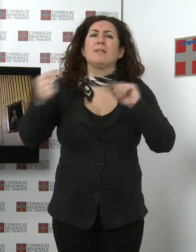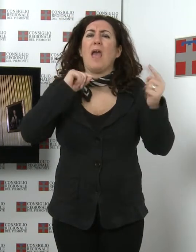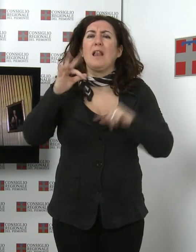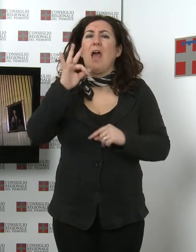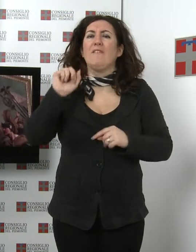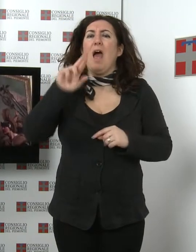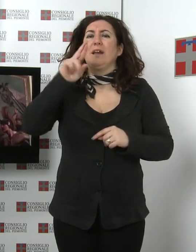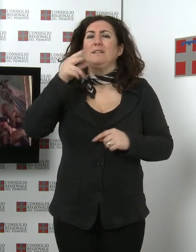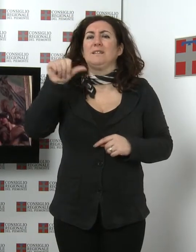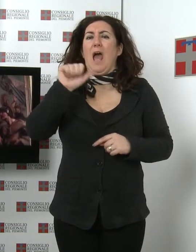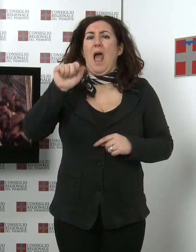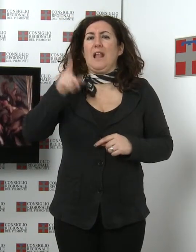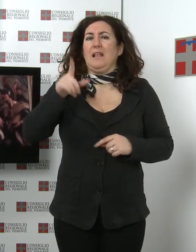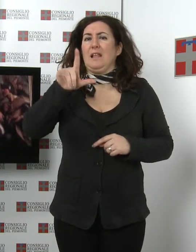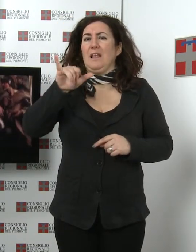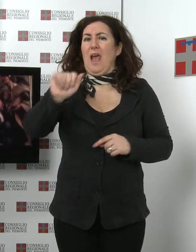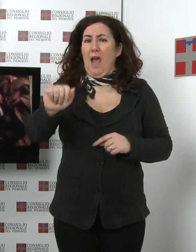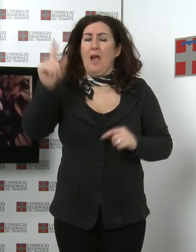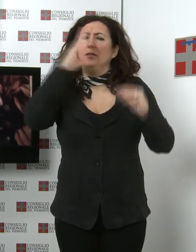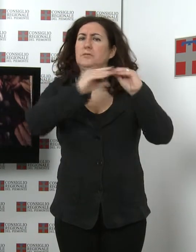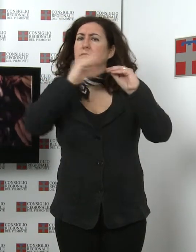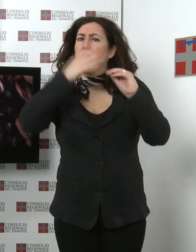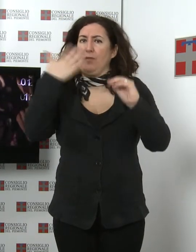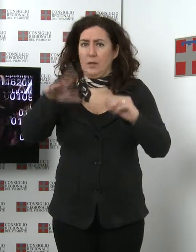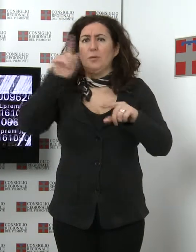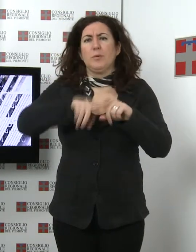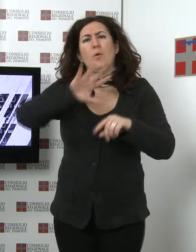sono stati fatti interventi di manutenzione su altre 6 opere.